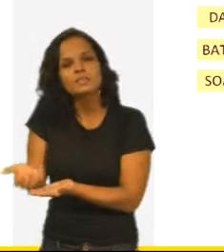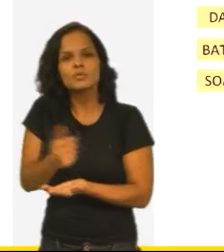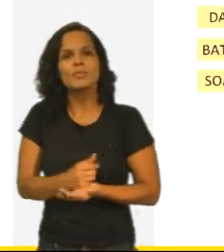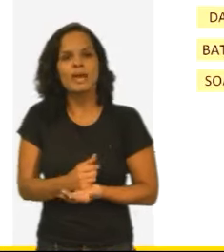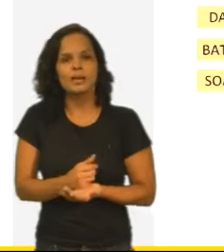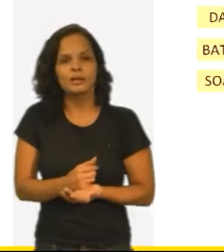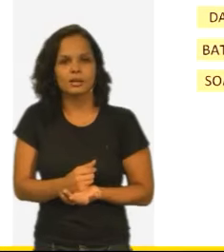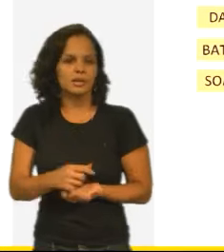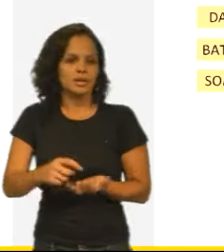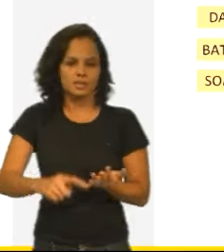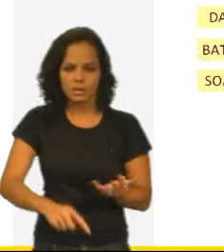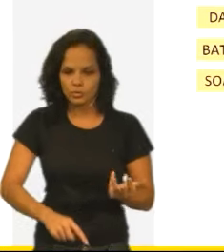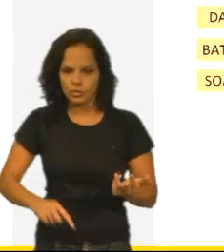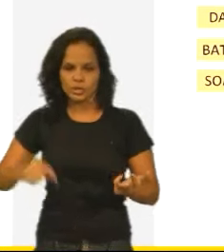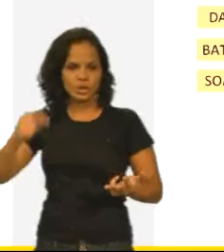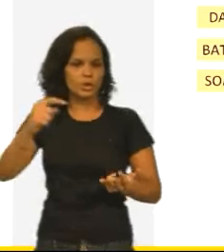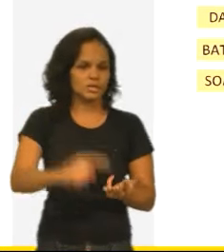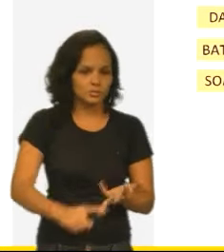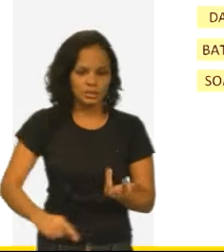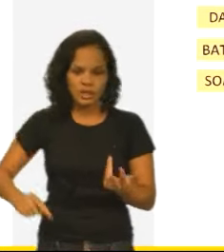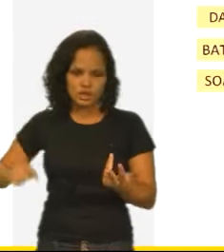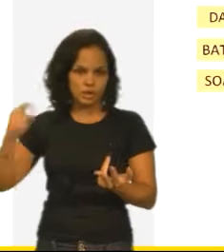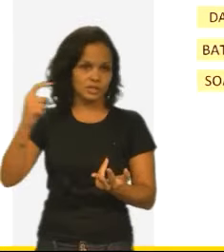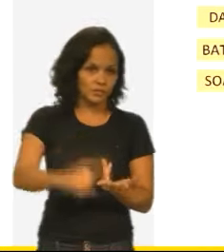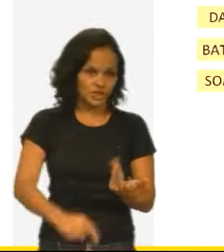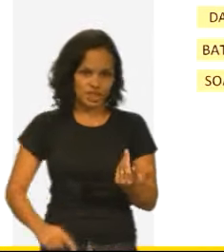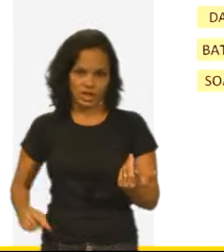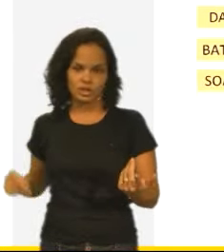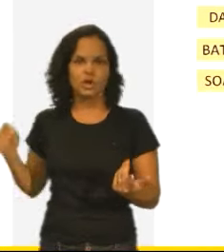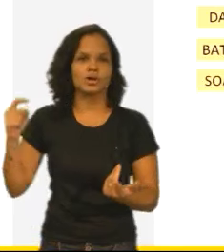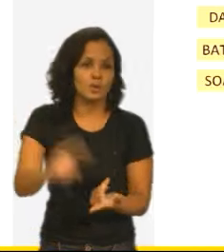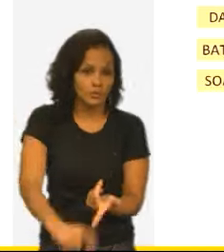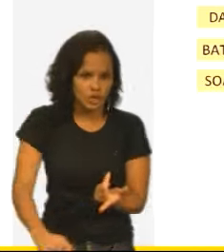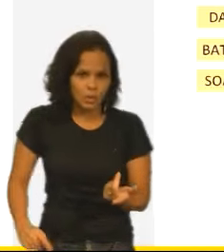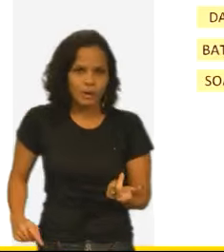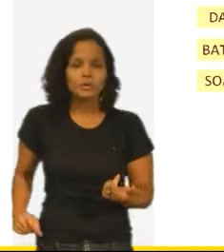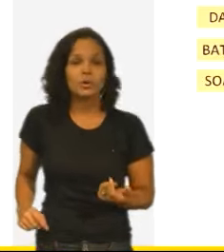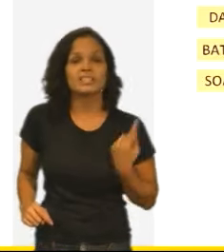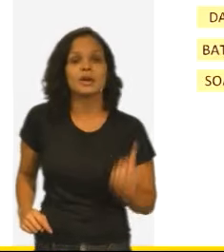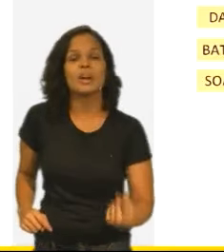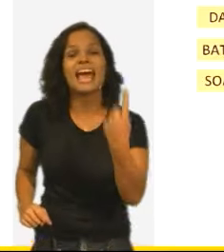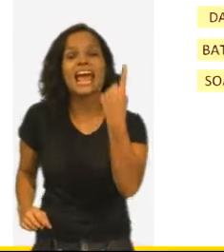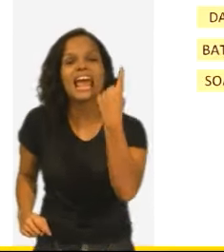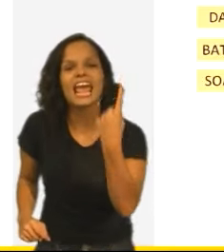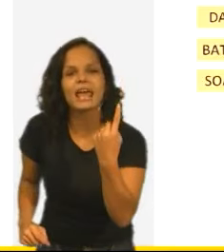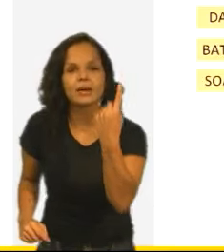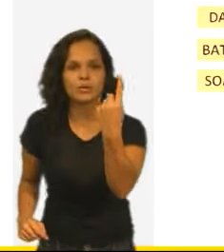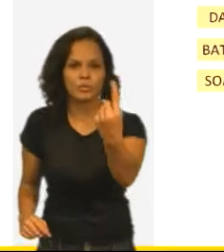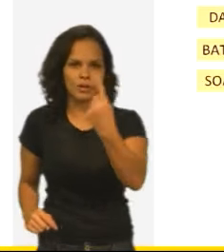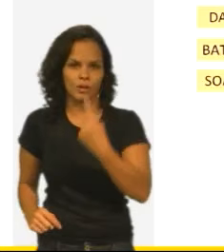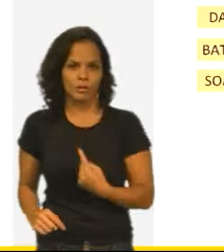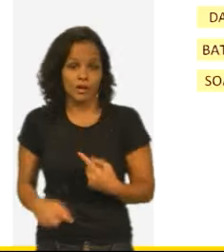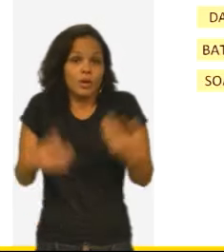expressão numérica. São 2 horas, são 3 horas, são 23 horas, são 24 horas, agora é uma hora.